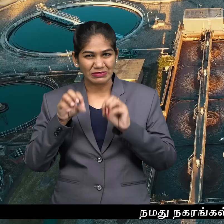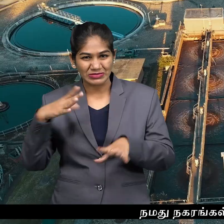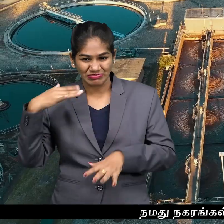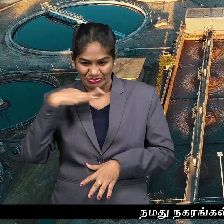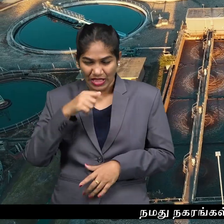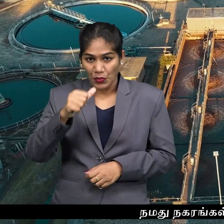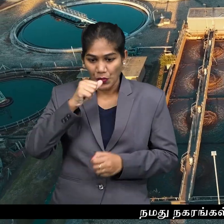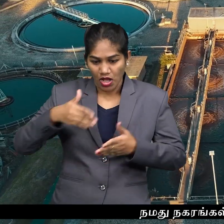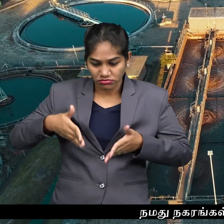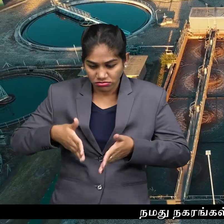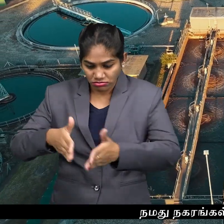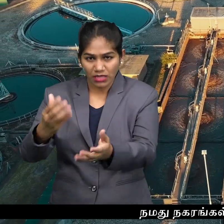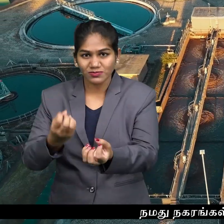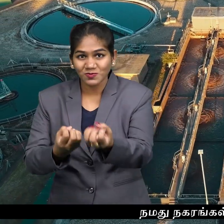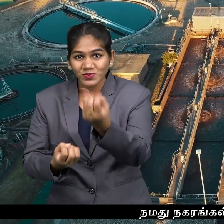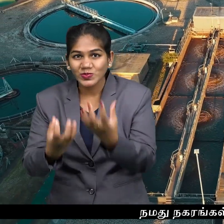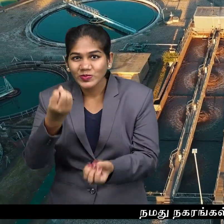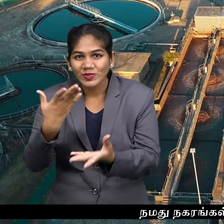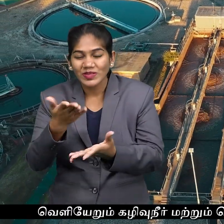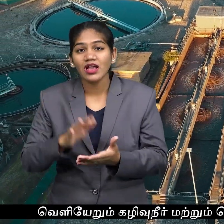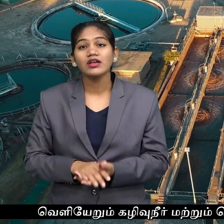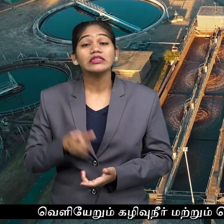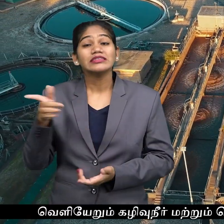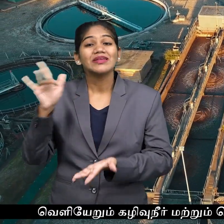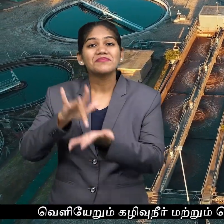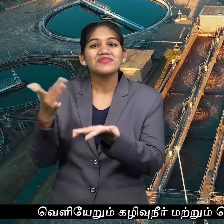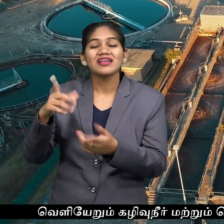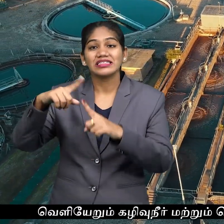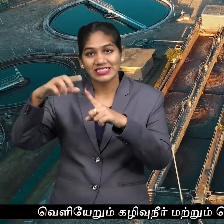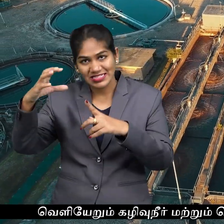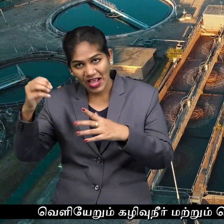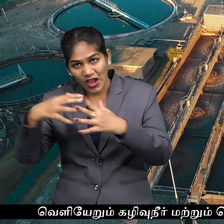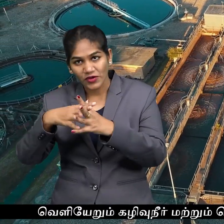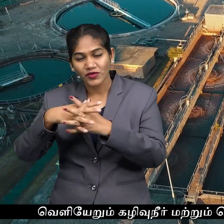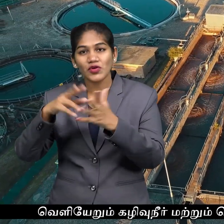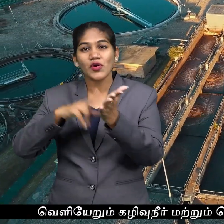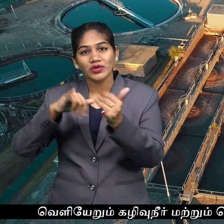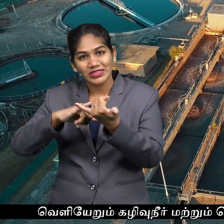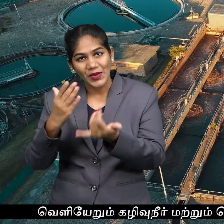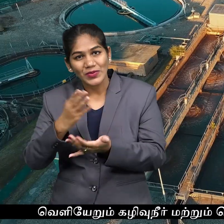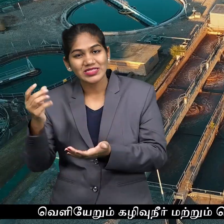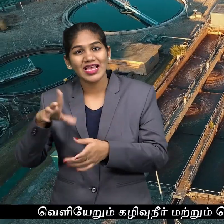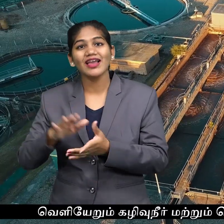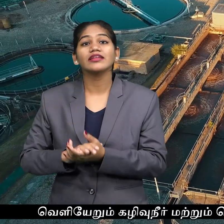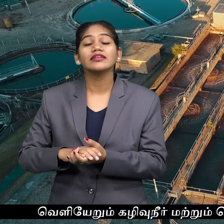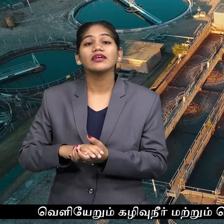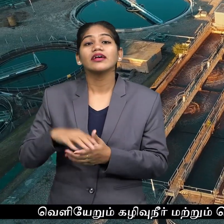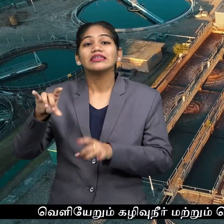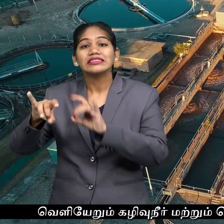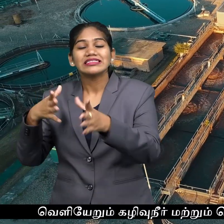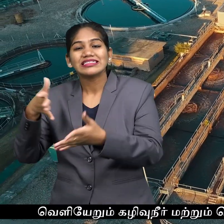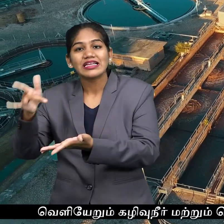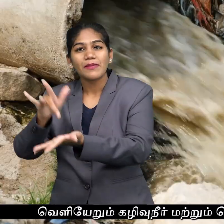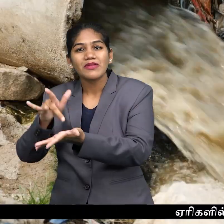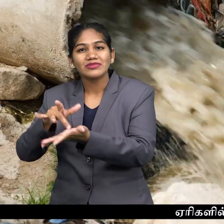நமது நகரங்கள் மற்றும் நகரங்களில் இருந்து வெளியேறும் கழிவுநீர் மற்றும் தொழிற்சாலைகளின் கழிவுகள் ஆறுகள்